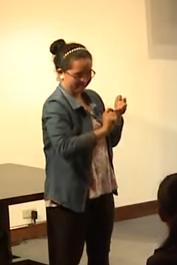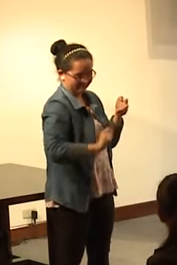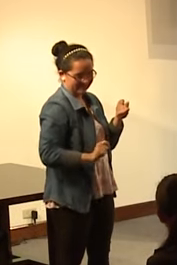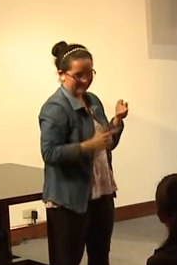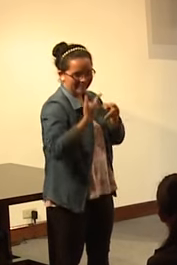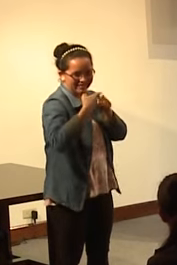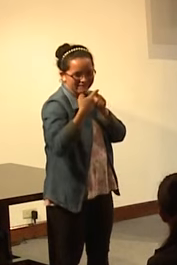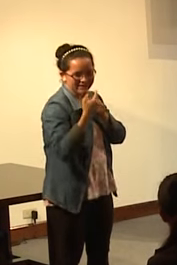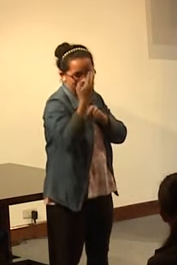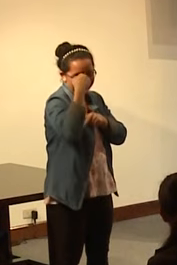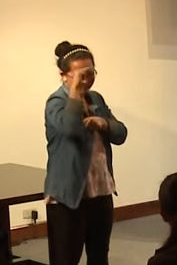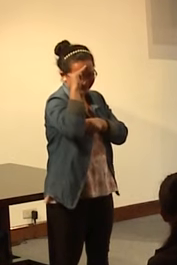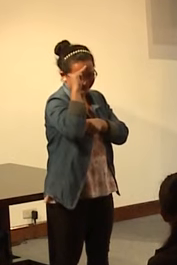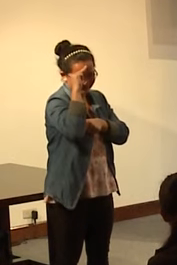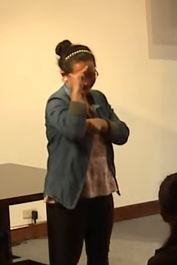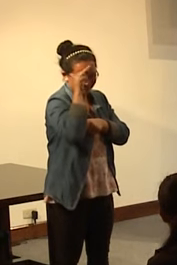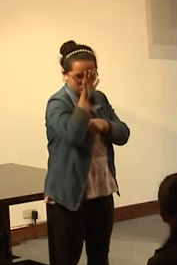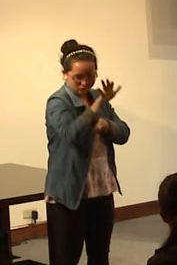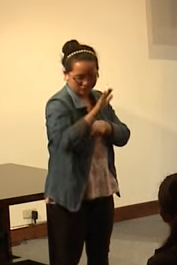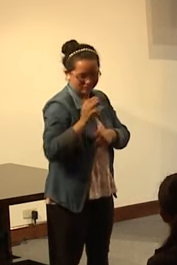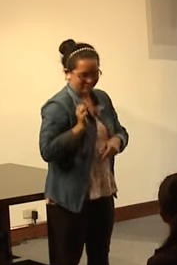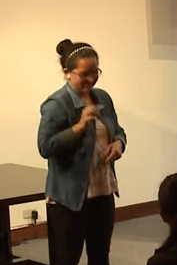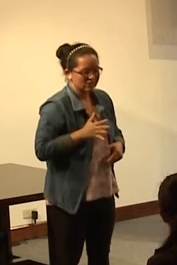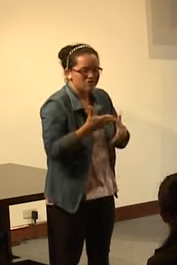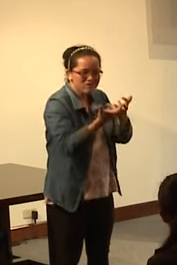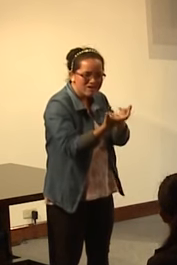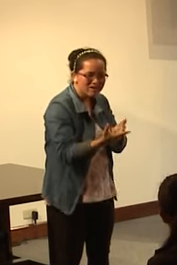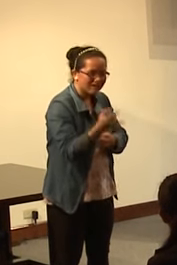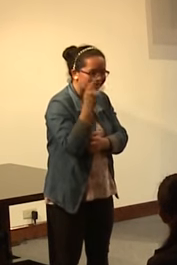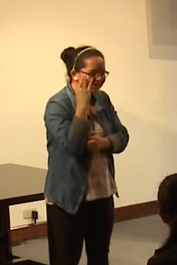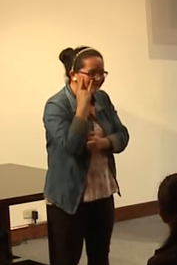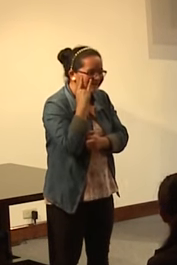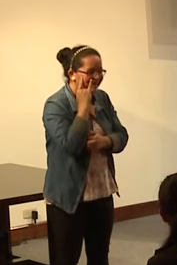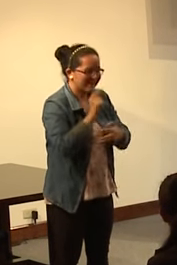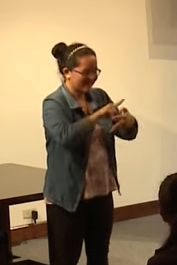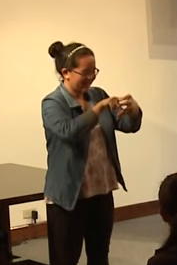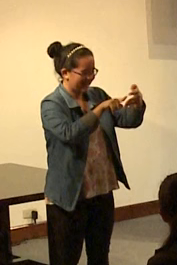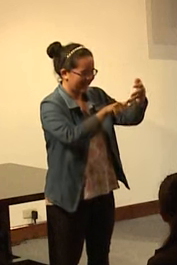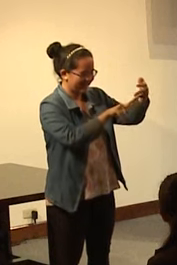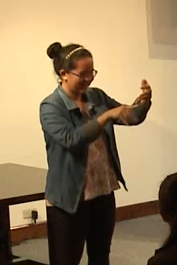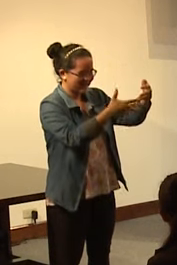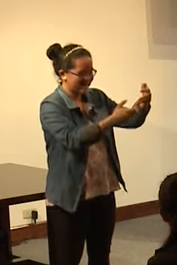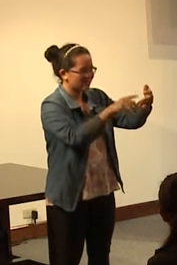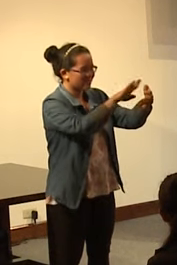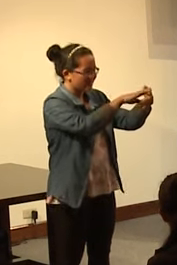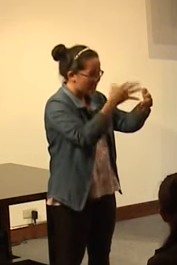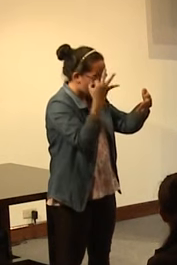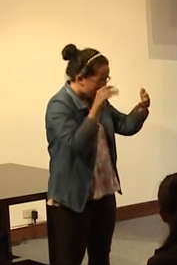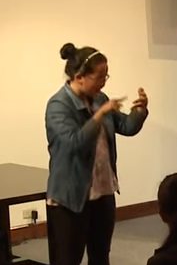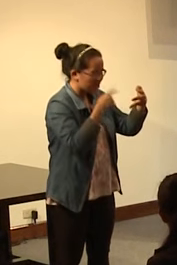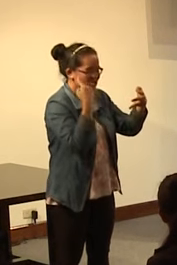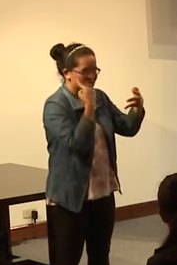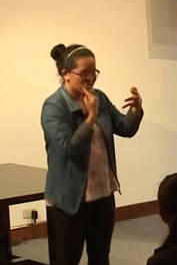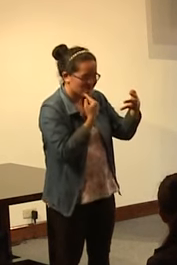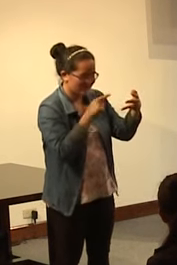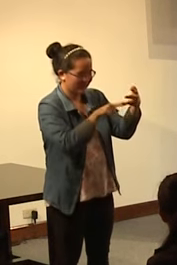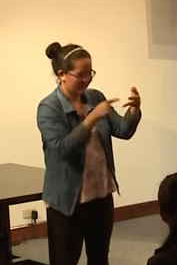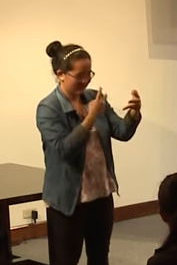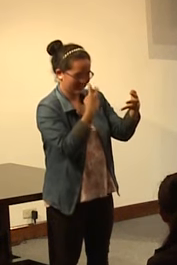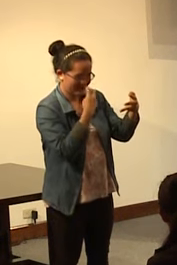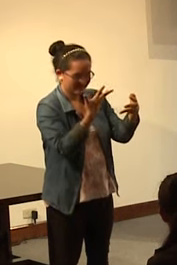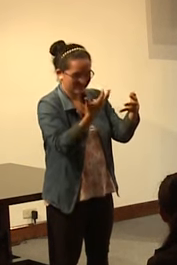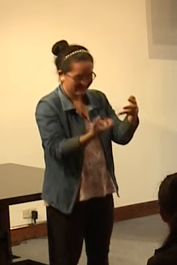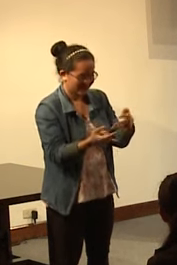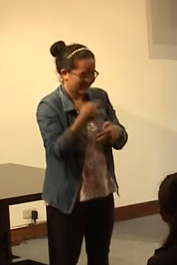esa, digamos, descripción que ustedes han hecho. Yo quisiera escuchar las tres versiones de la historia. Entonces, me gustaría que alguien que